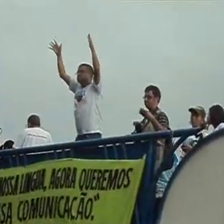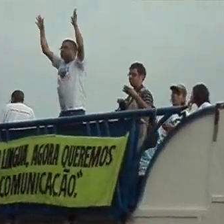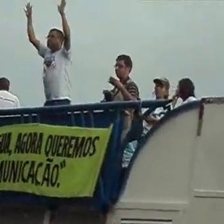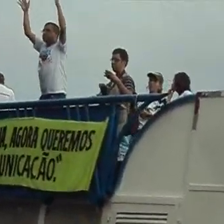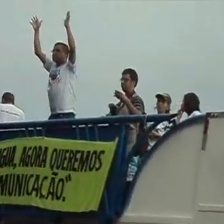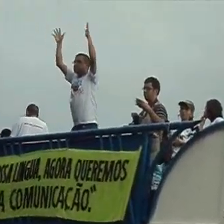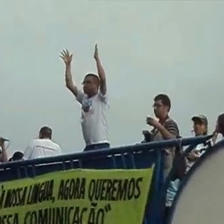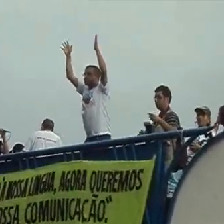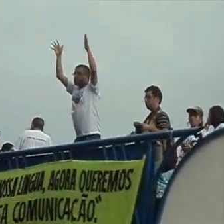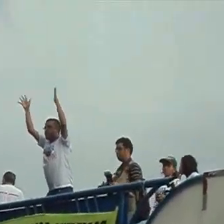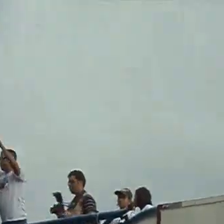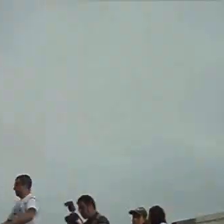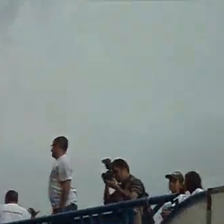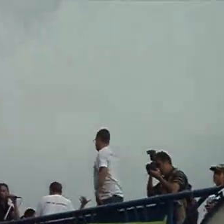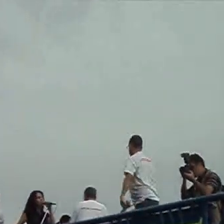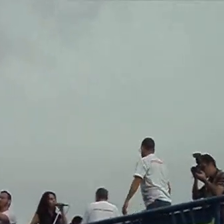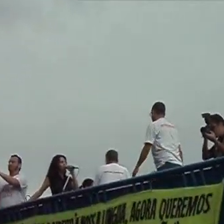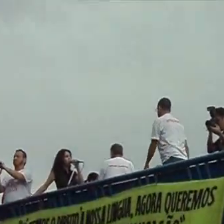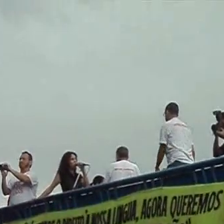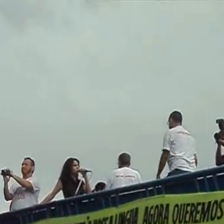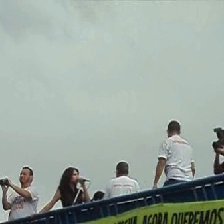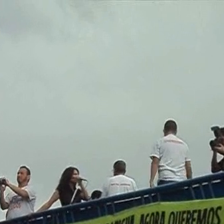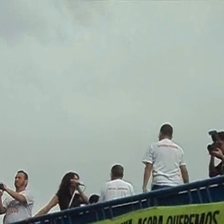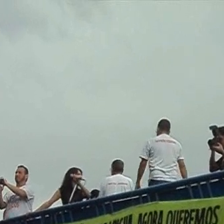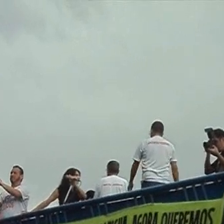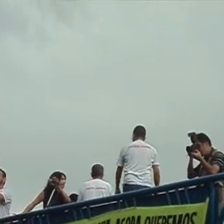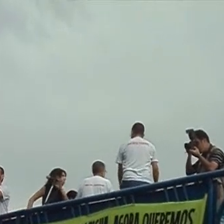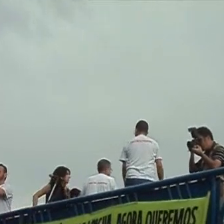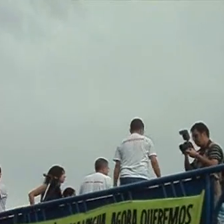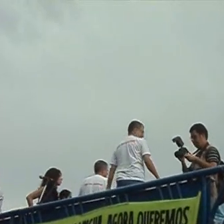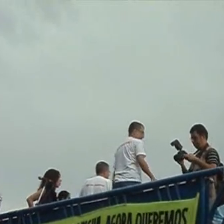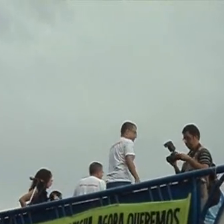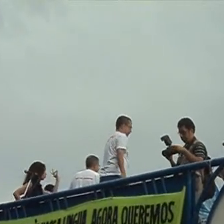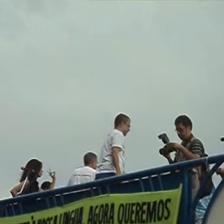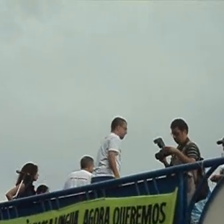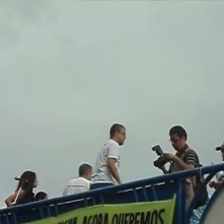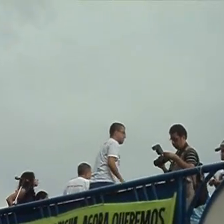às leis. Parabéns ao povo surdo que tem se esforçado nesse movimento.